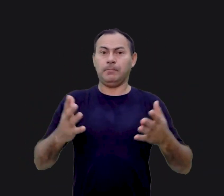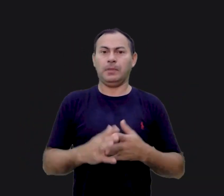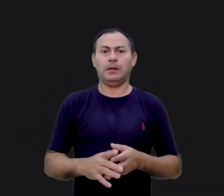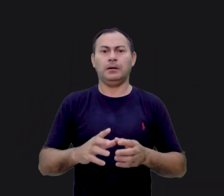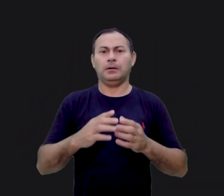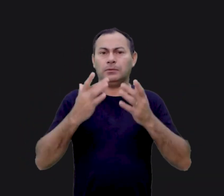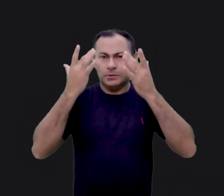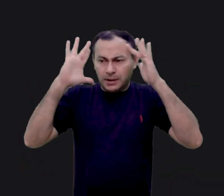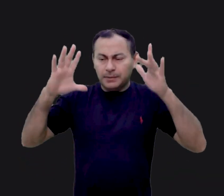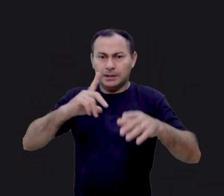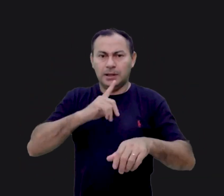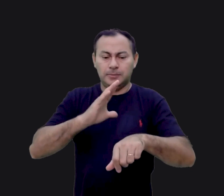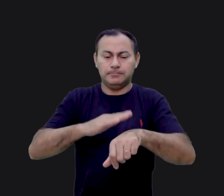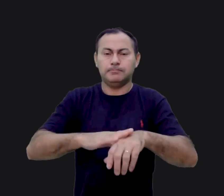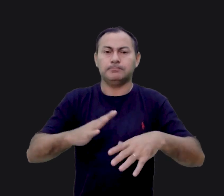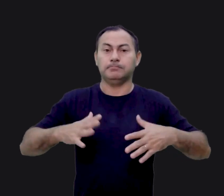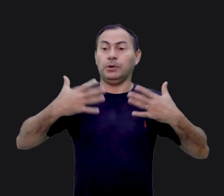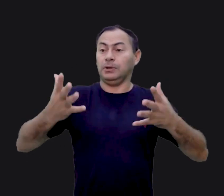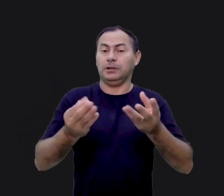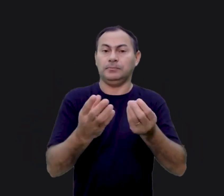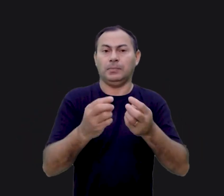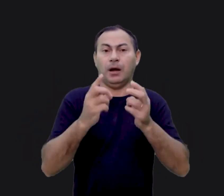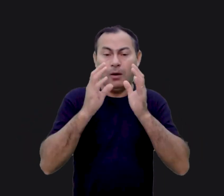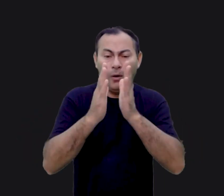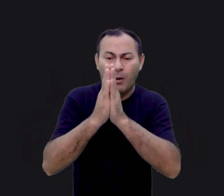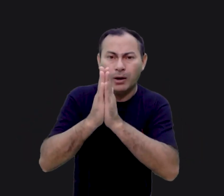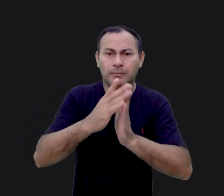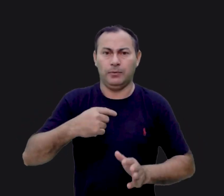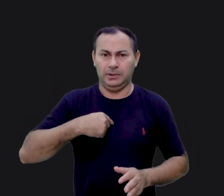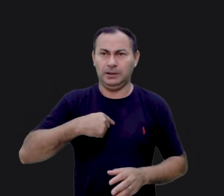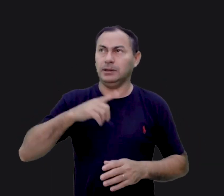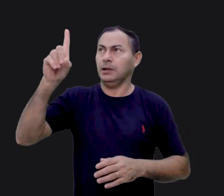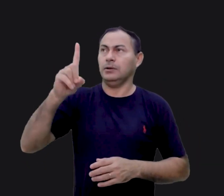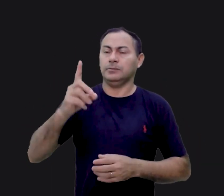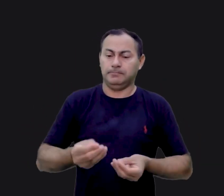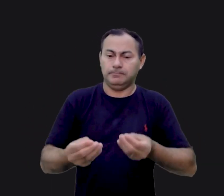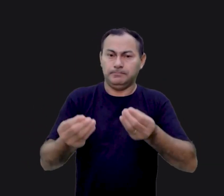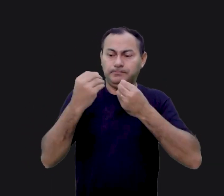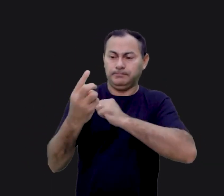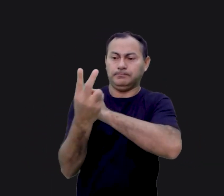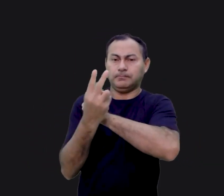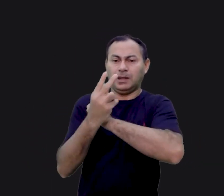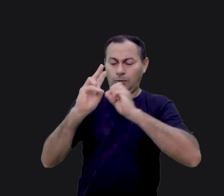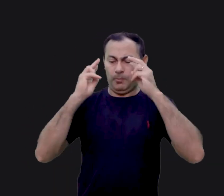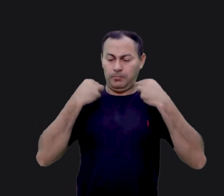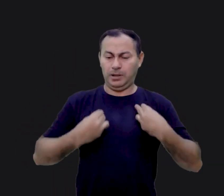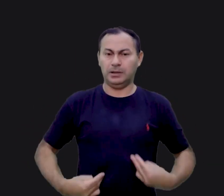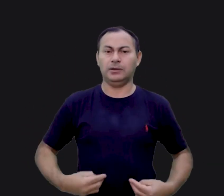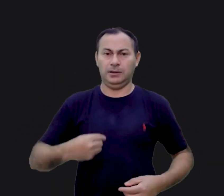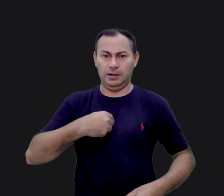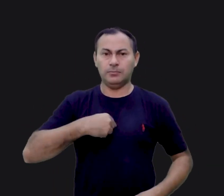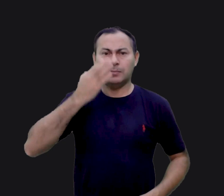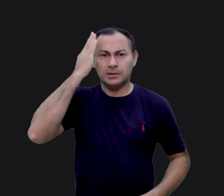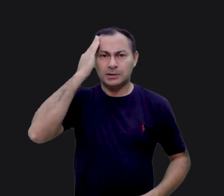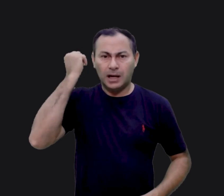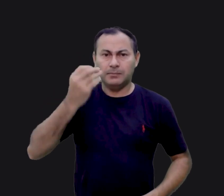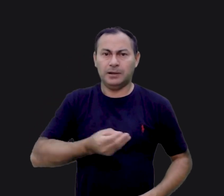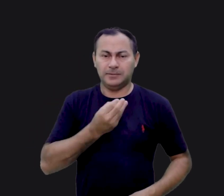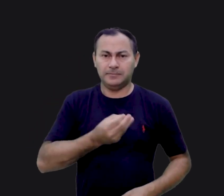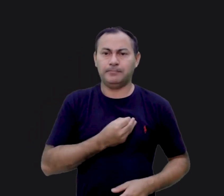temos não saber passar pela abundância Orem por mim para que Deus me conserve humilde e para que eu saiba passar